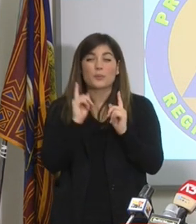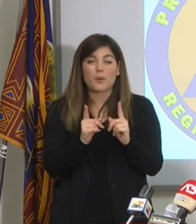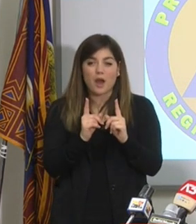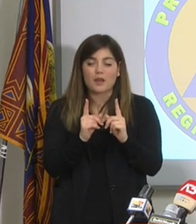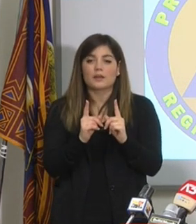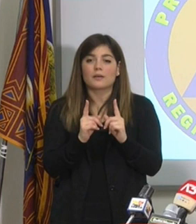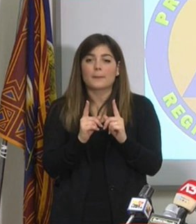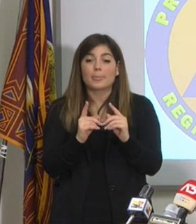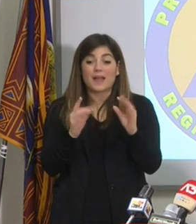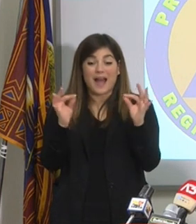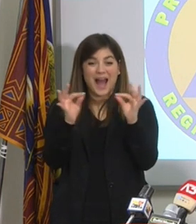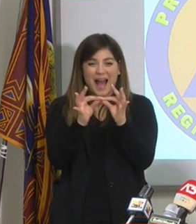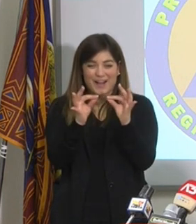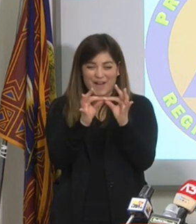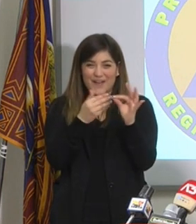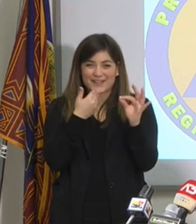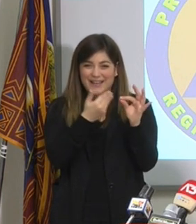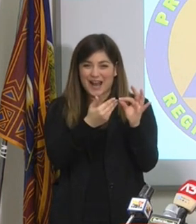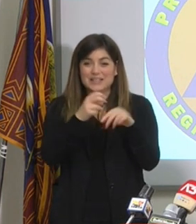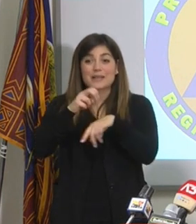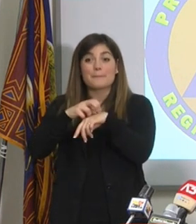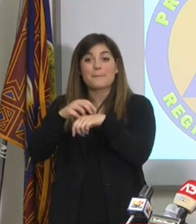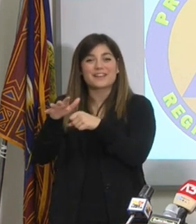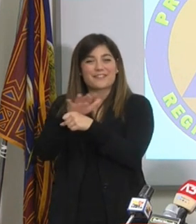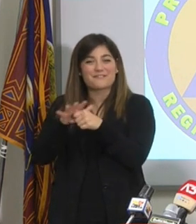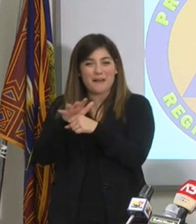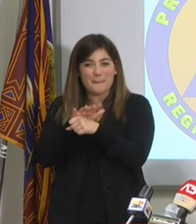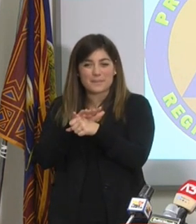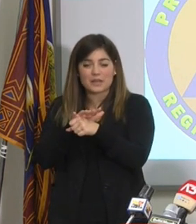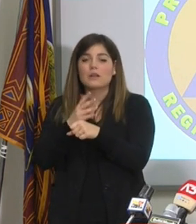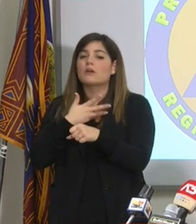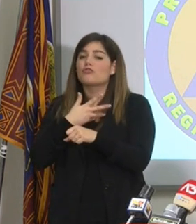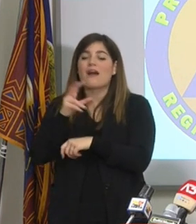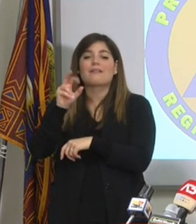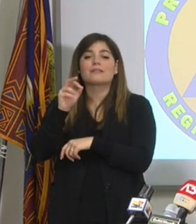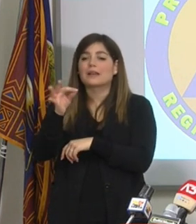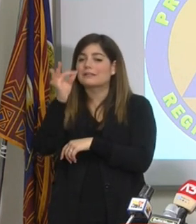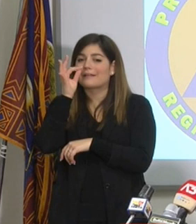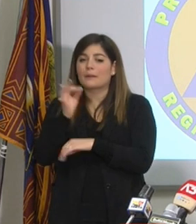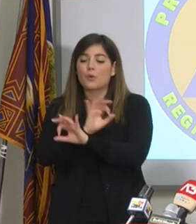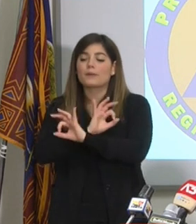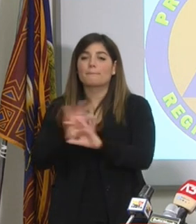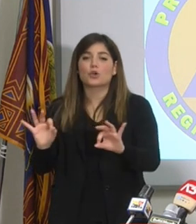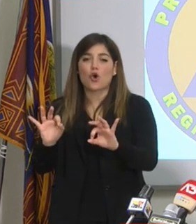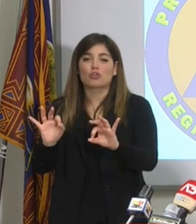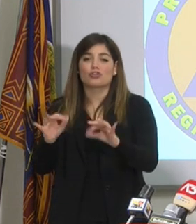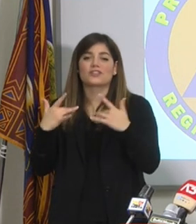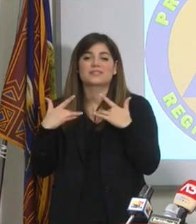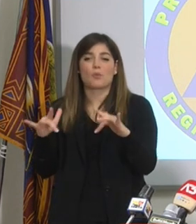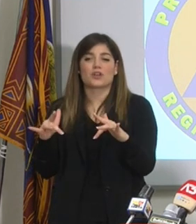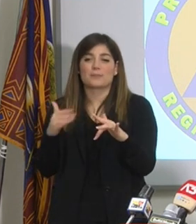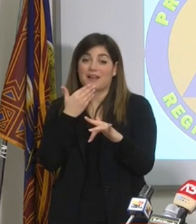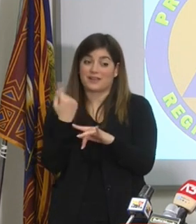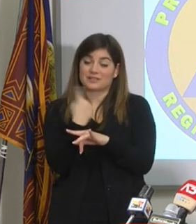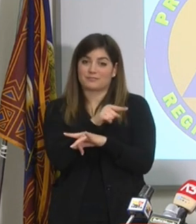accordo garantisce ad ogni medico di base italiano la possibilità di avere 30 tamponi, una trentina di tamponi. Cioè vuol dire che fatti